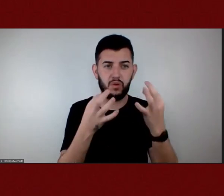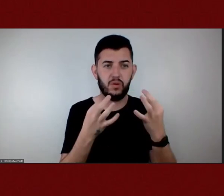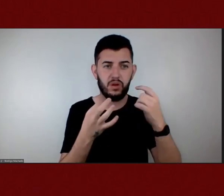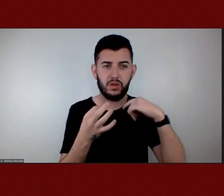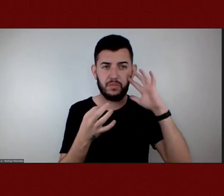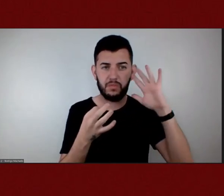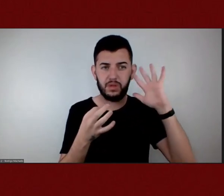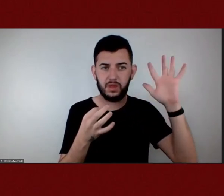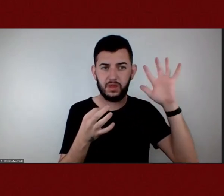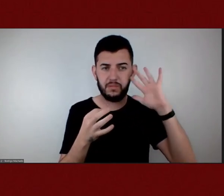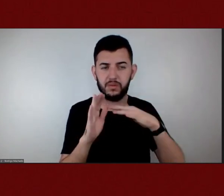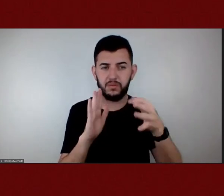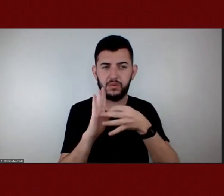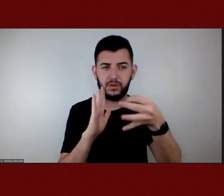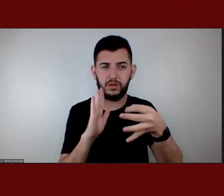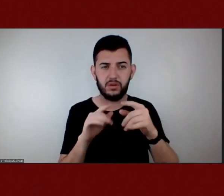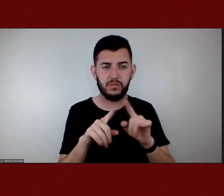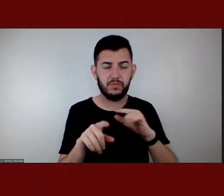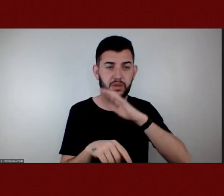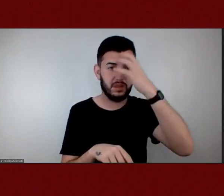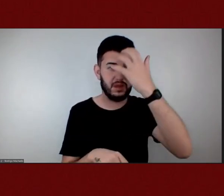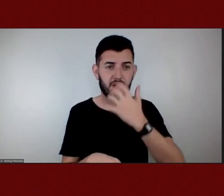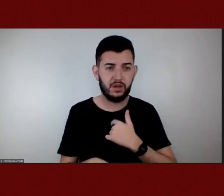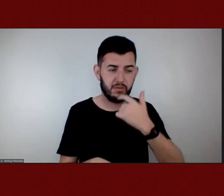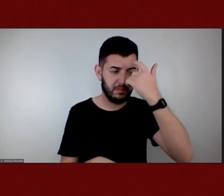que até então